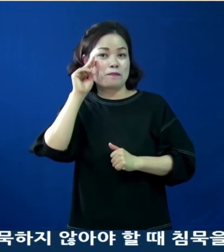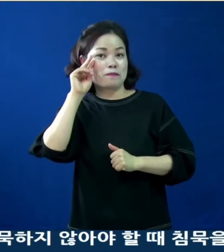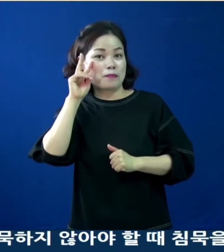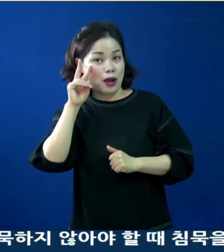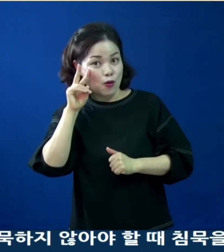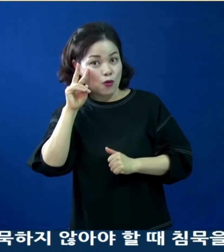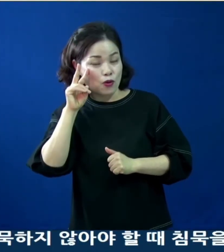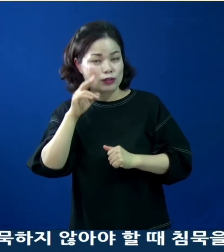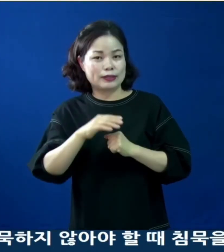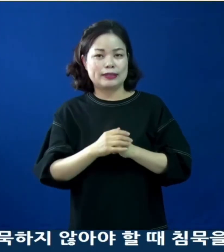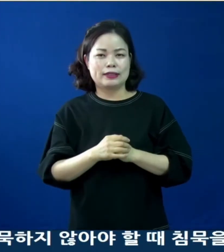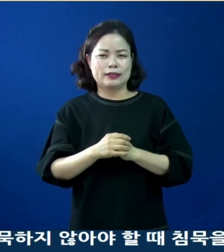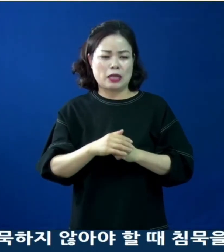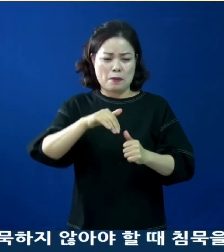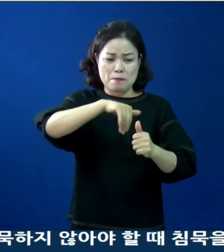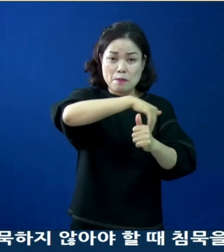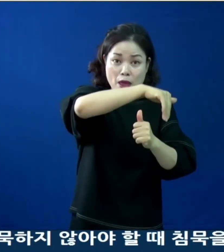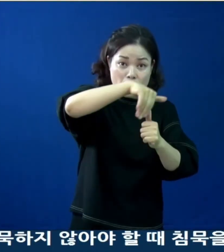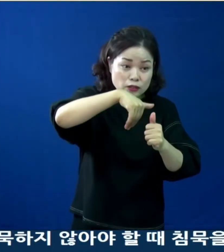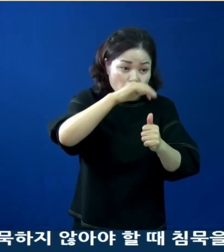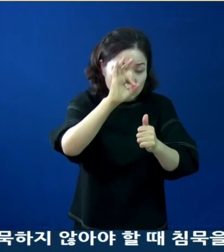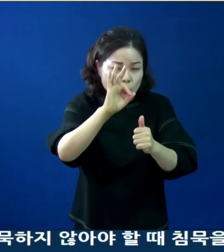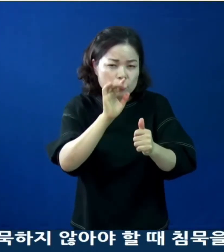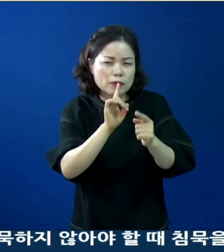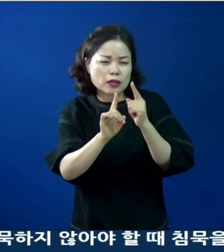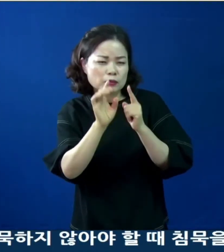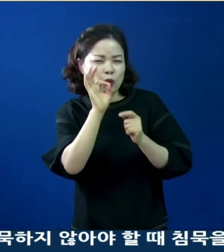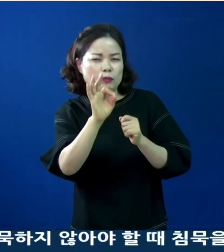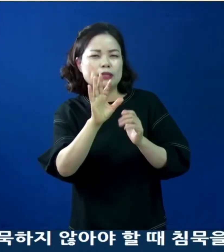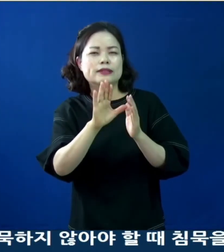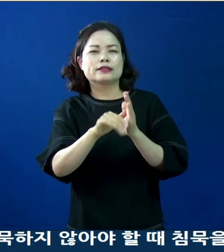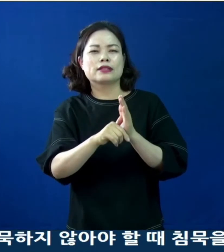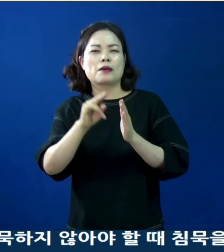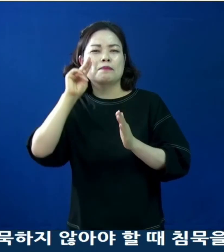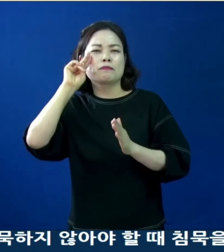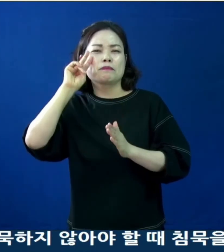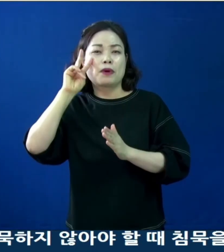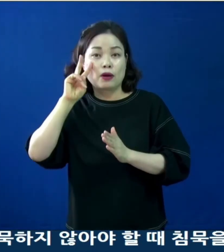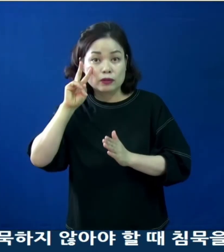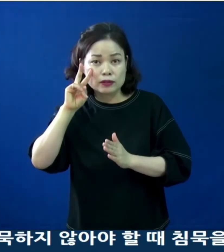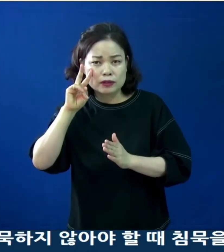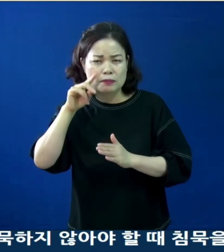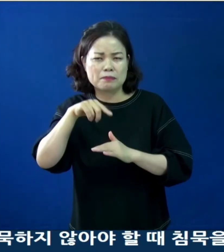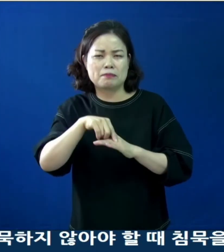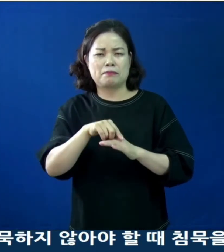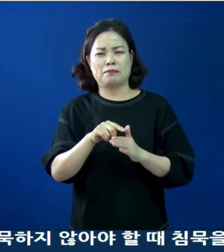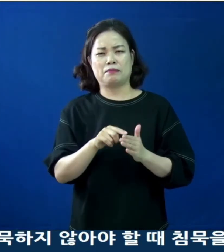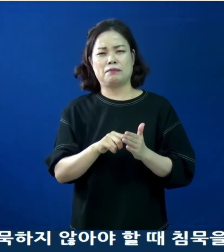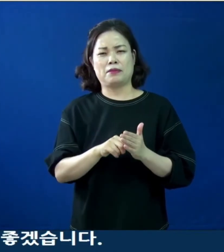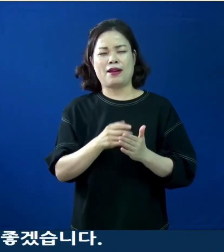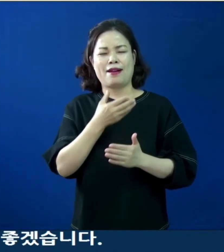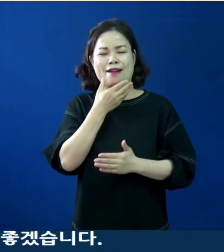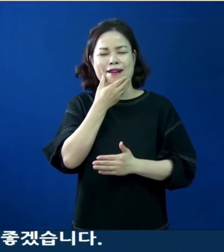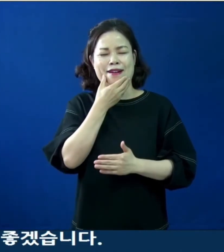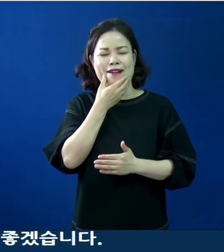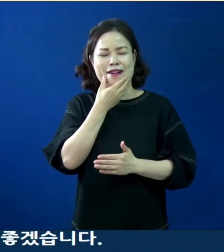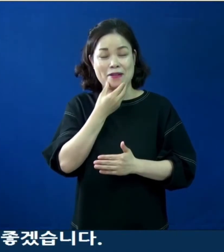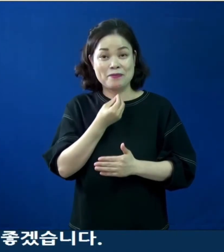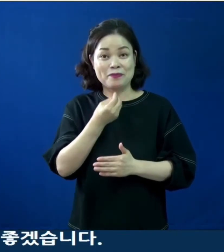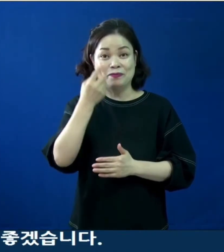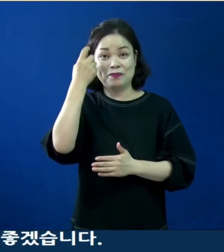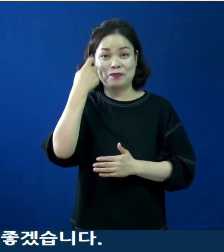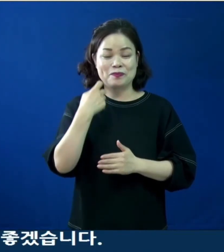바울이요, 배경을 좀 보고 이 말을 보면 이때 바울이 얼마나 마음이 행복했을까 느낄 수